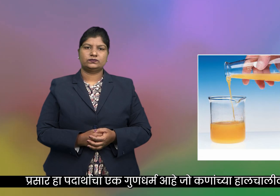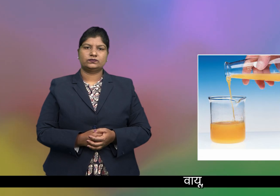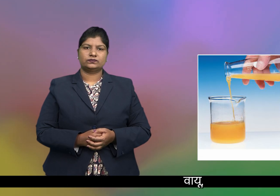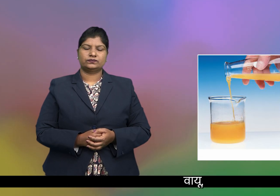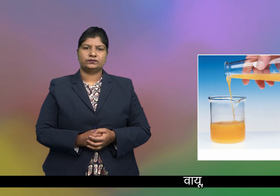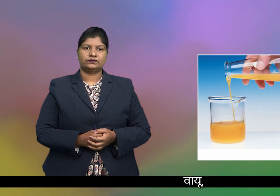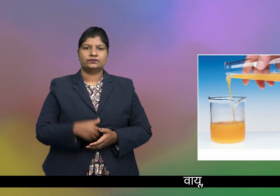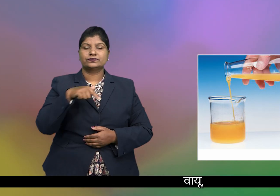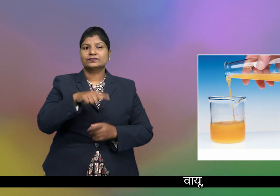वायू,